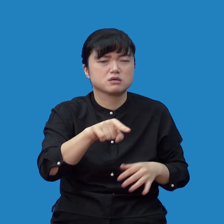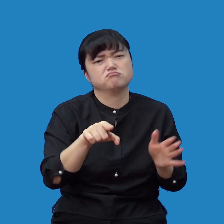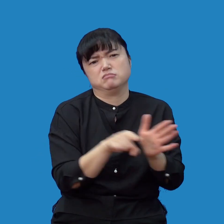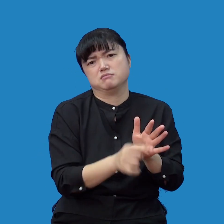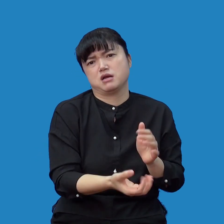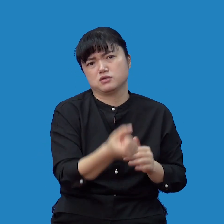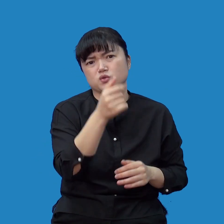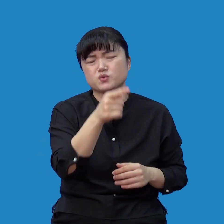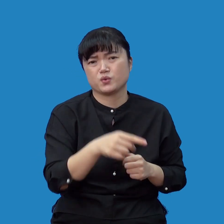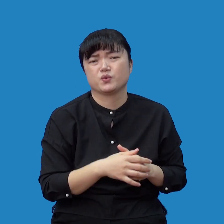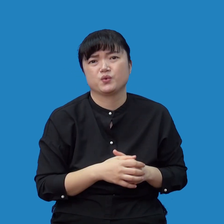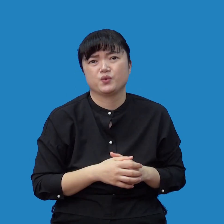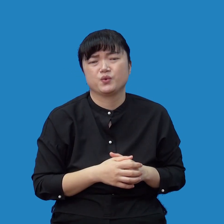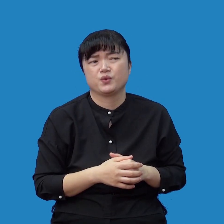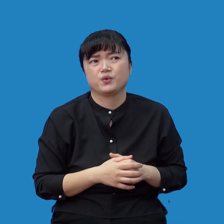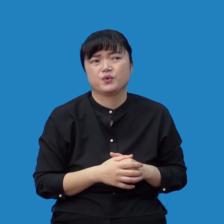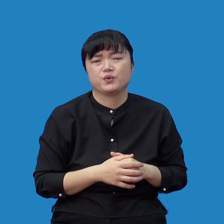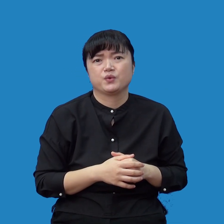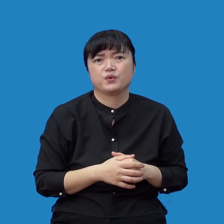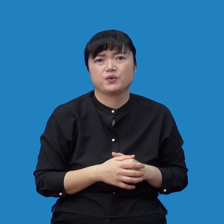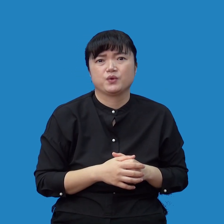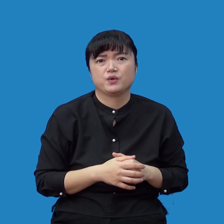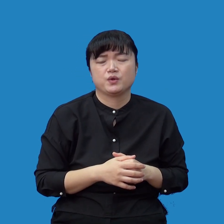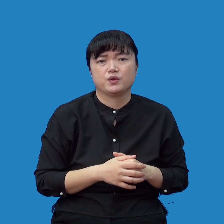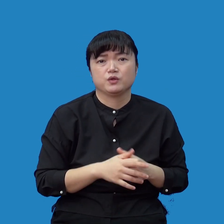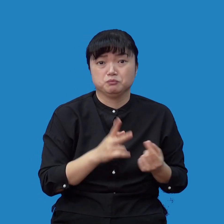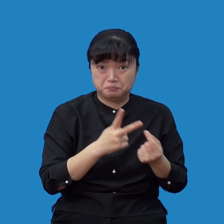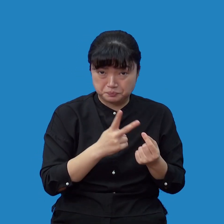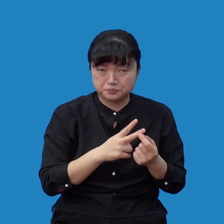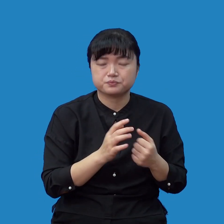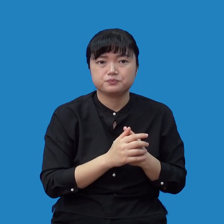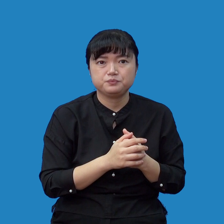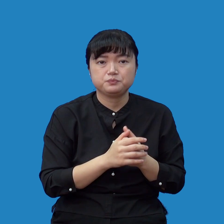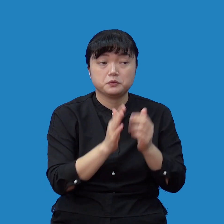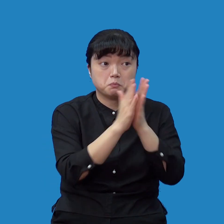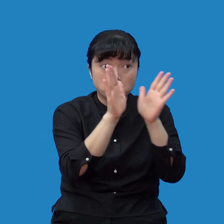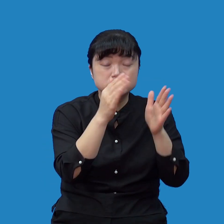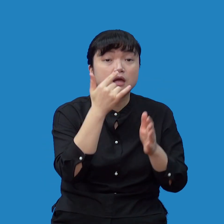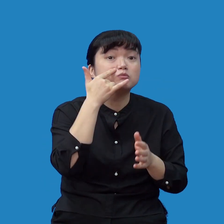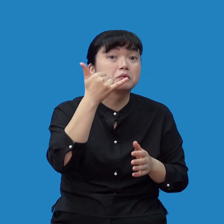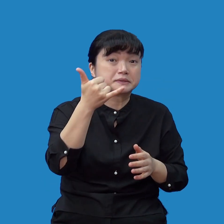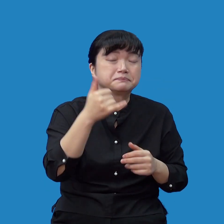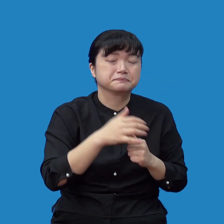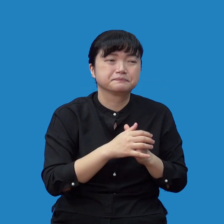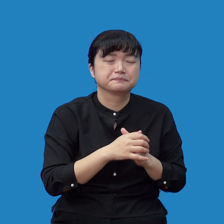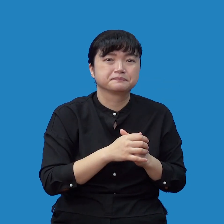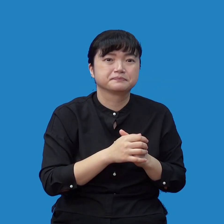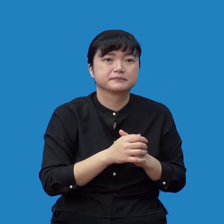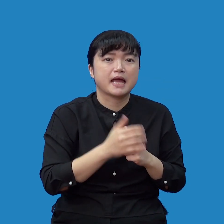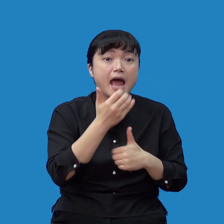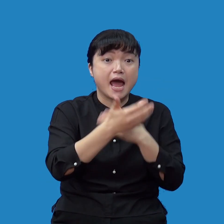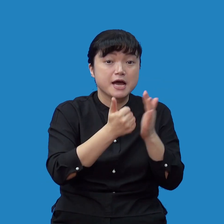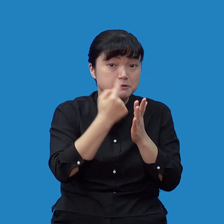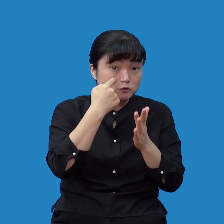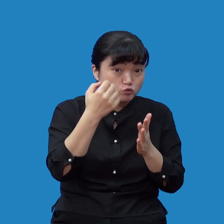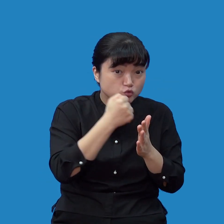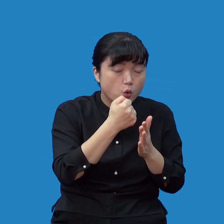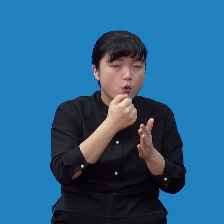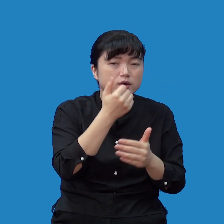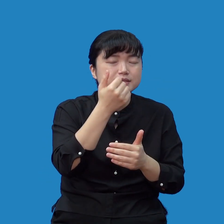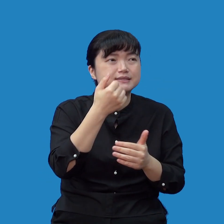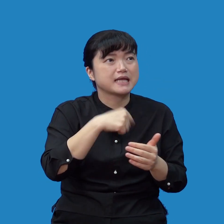믿음을 가졌던 겁니다. 두 번째, 이 모세 부모는 하나님의 눈으로